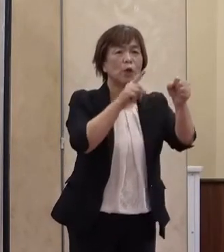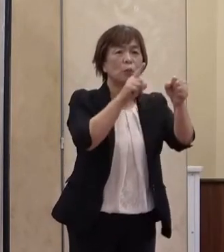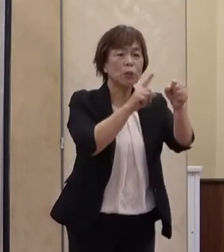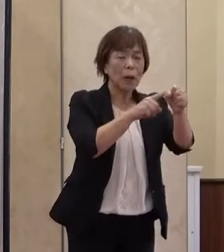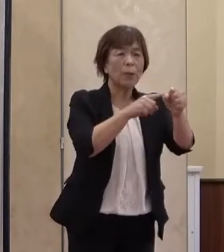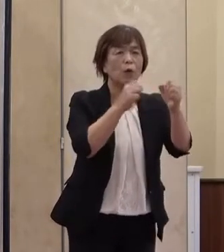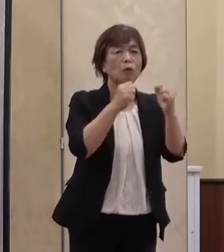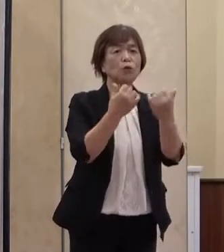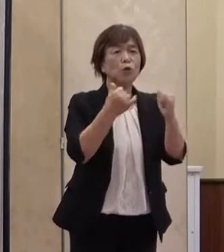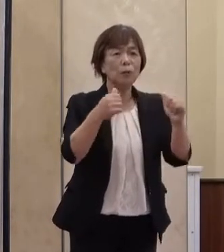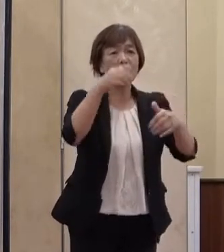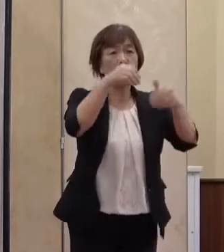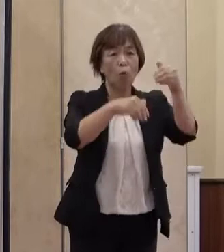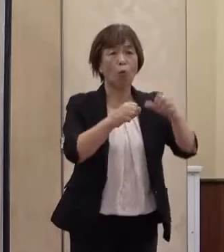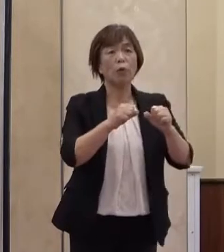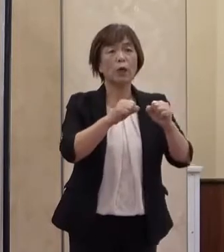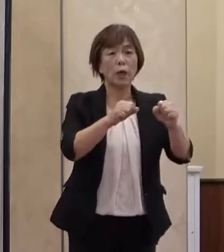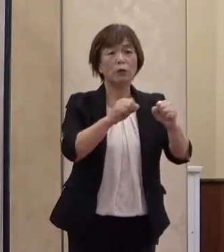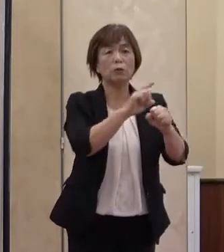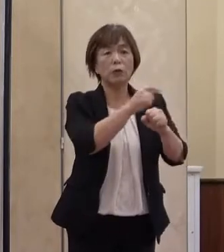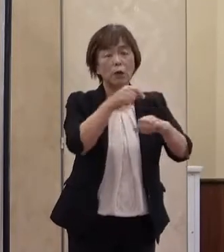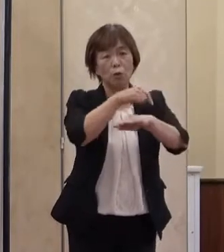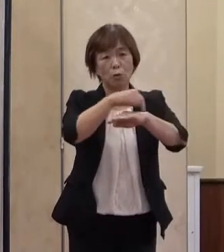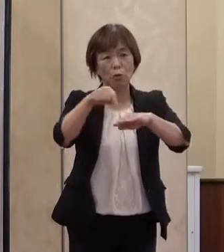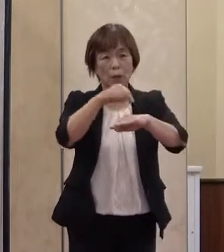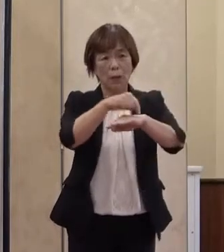票をなさったりするお考えはありますでしょうか。